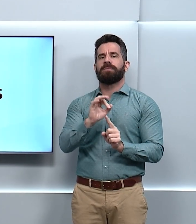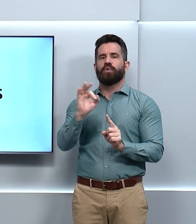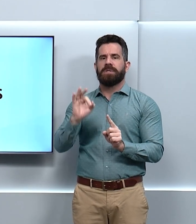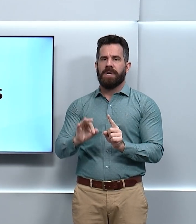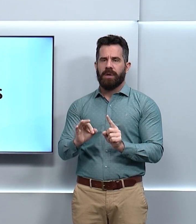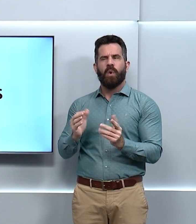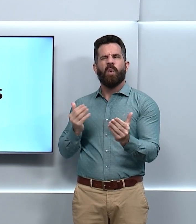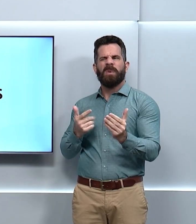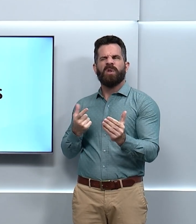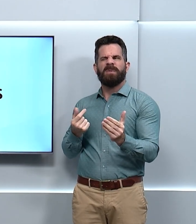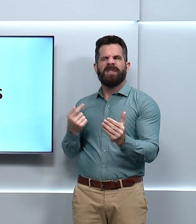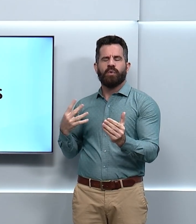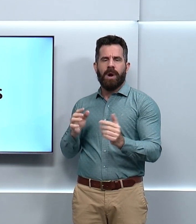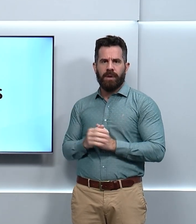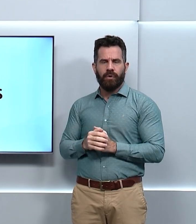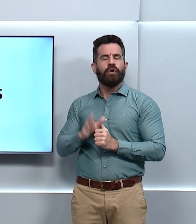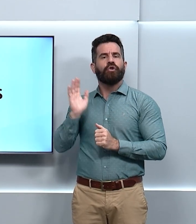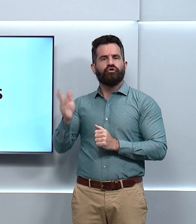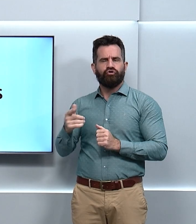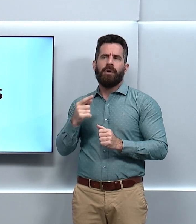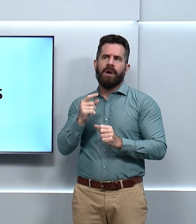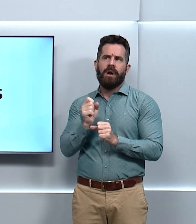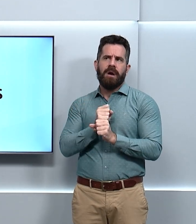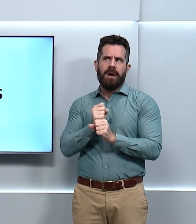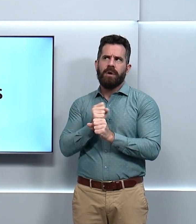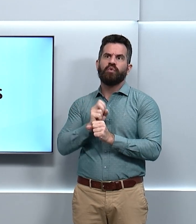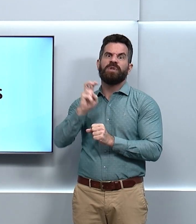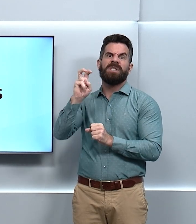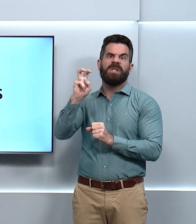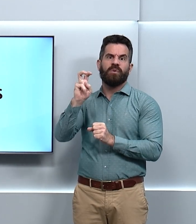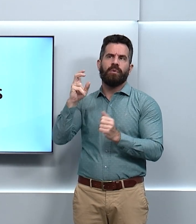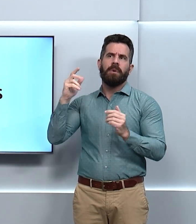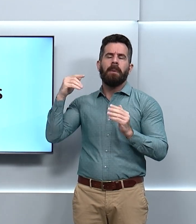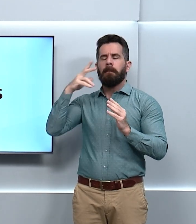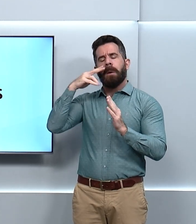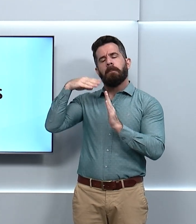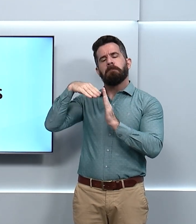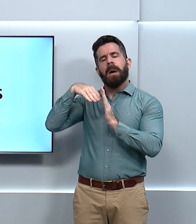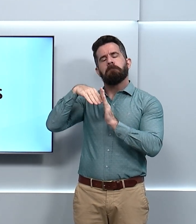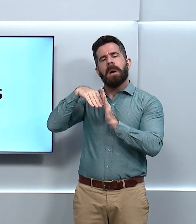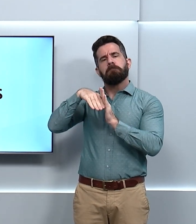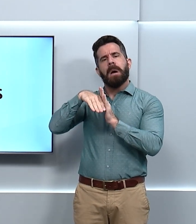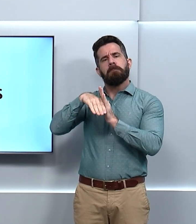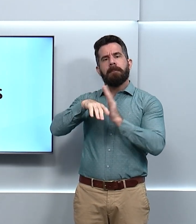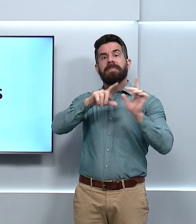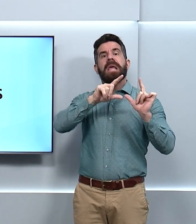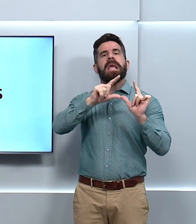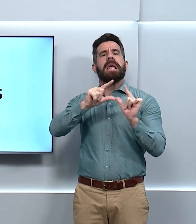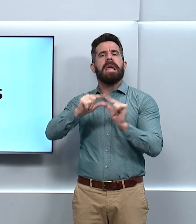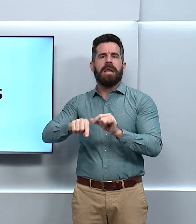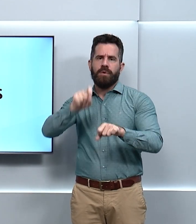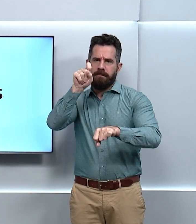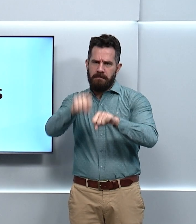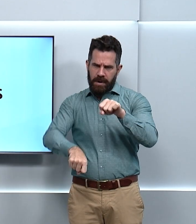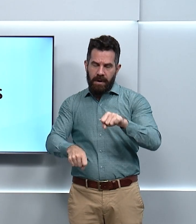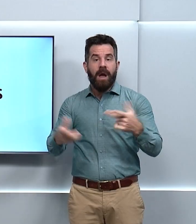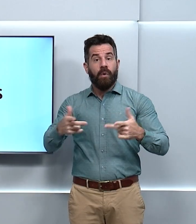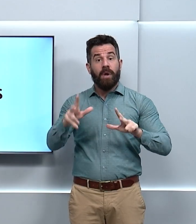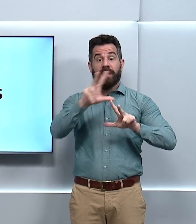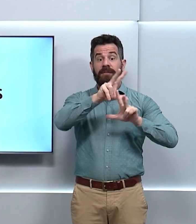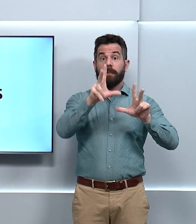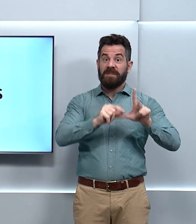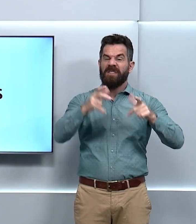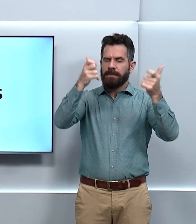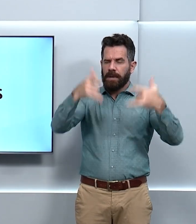ano seguido de queda no levantamento realizado pelo Ministério da Justiça e Segurança Pública. Confira mais informações com a